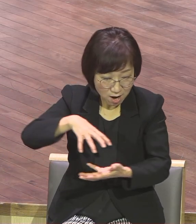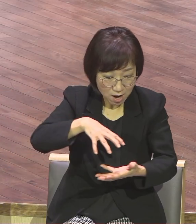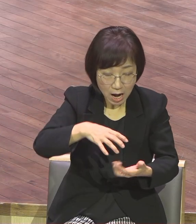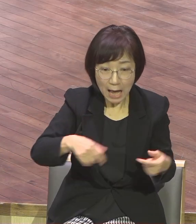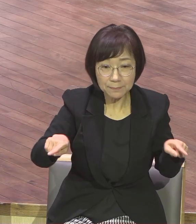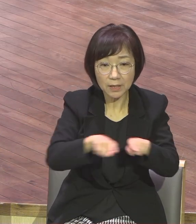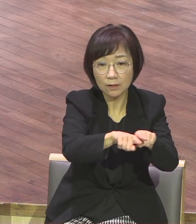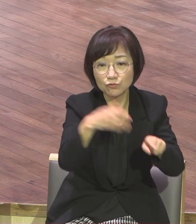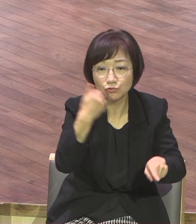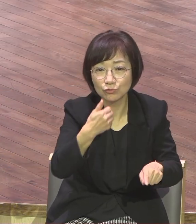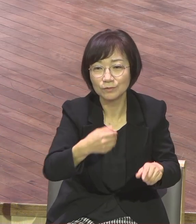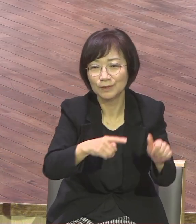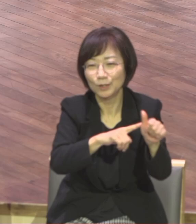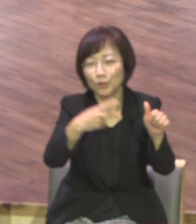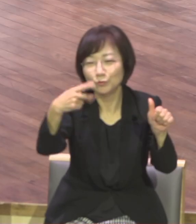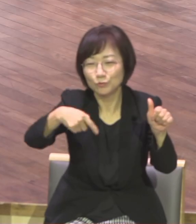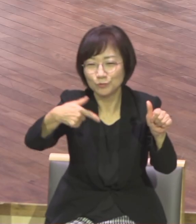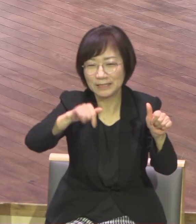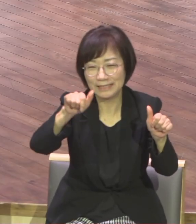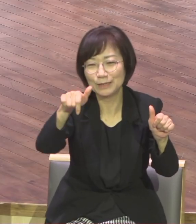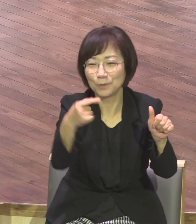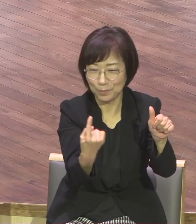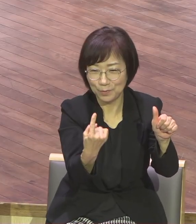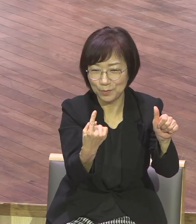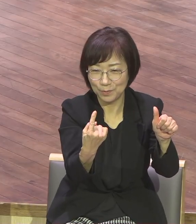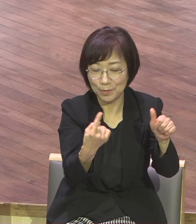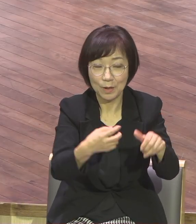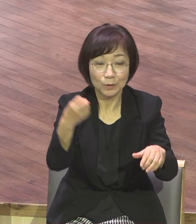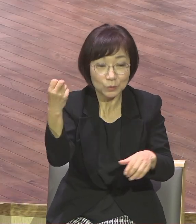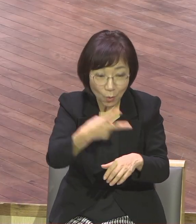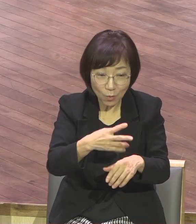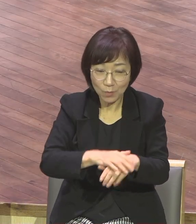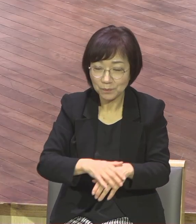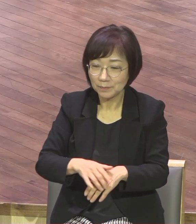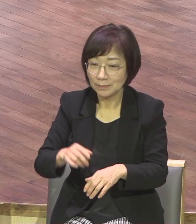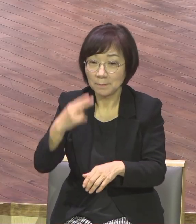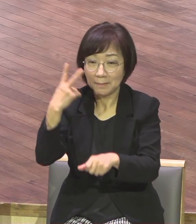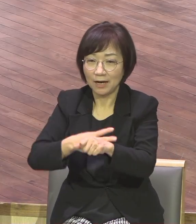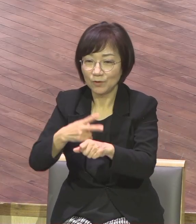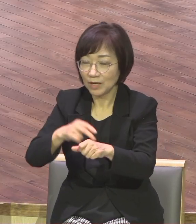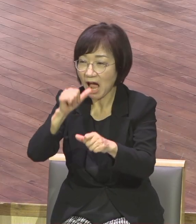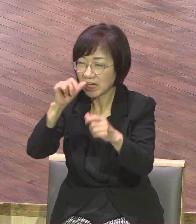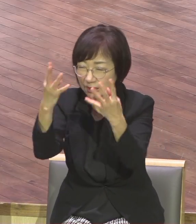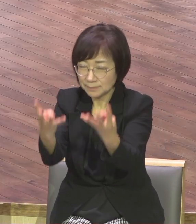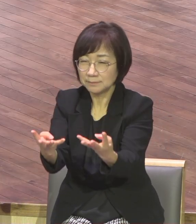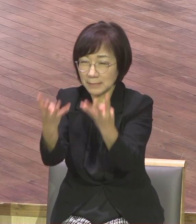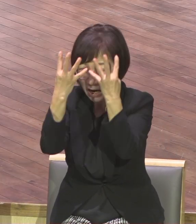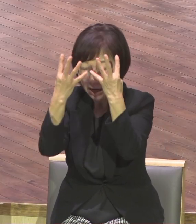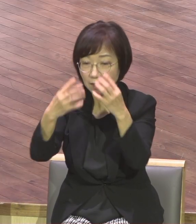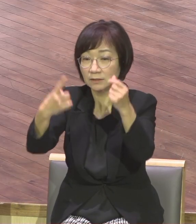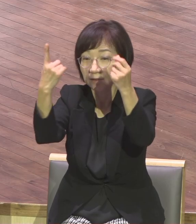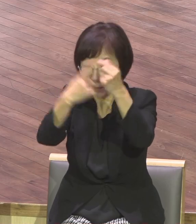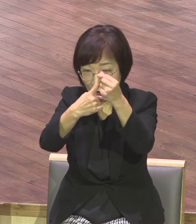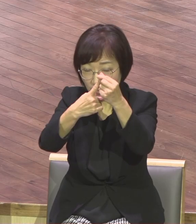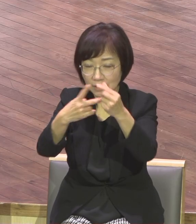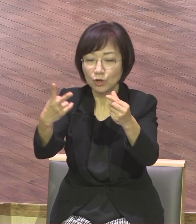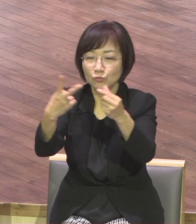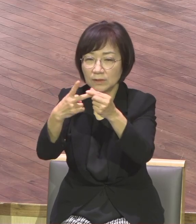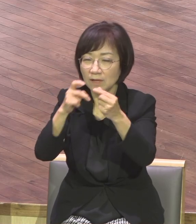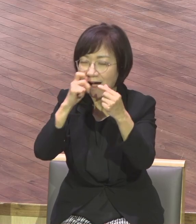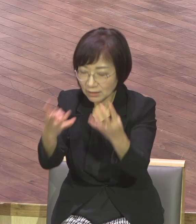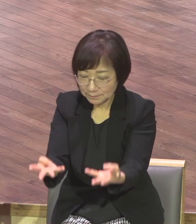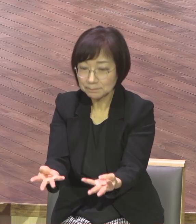두기고가. 바울이 첫 번째 감옥에 투옥이 될 때입니다. 첫 번째 감옥 투옥되고 두 번째 로마 감옥에